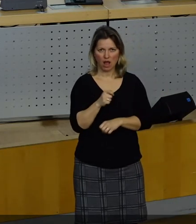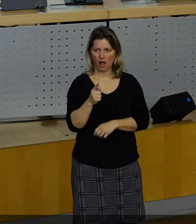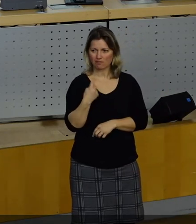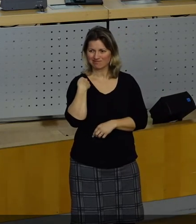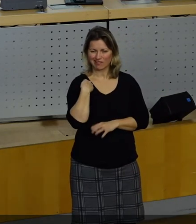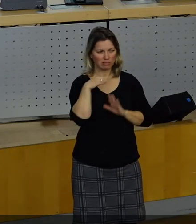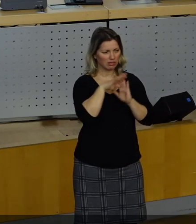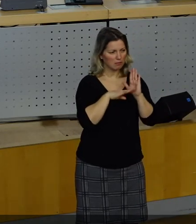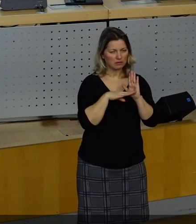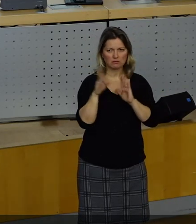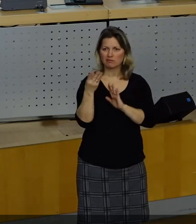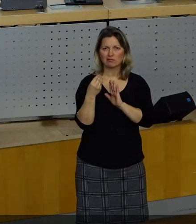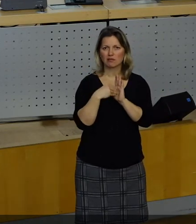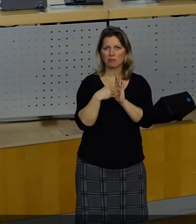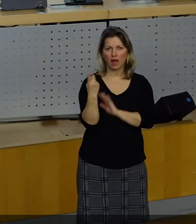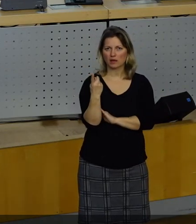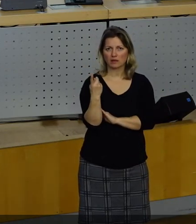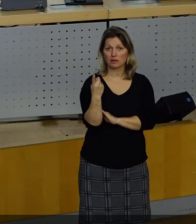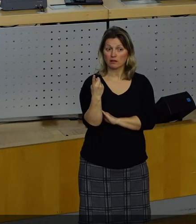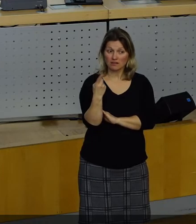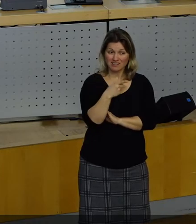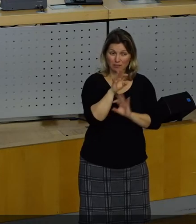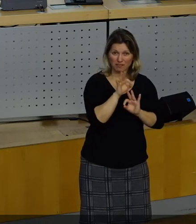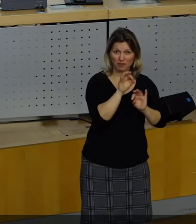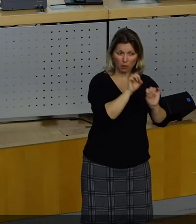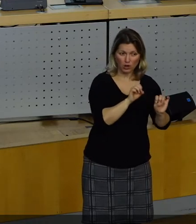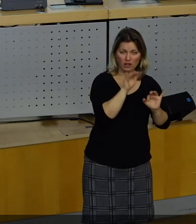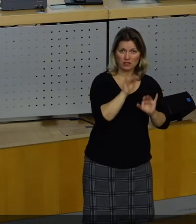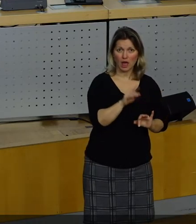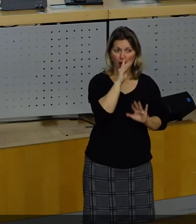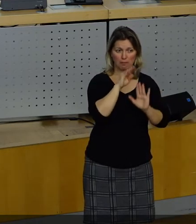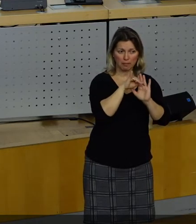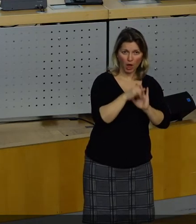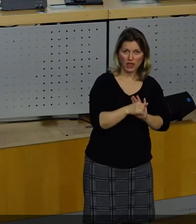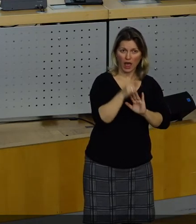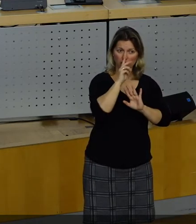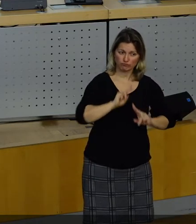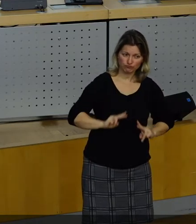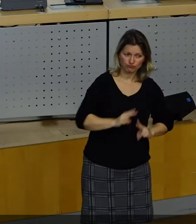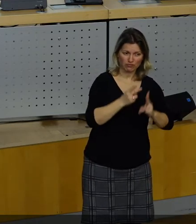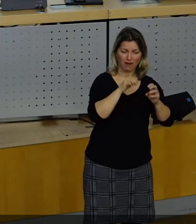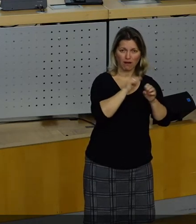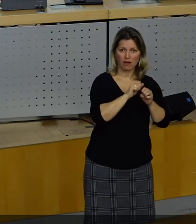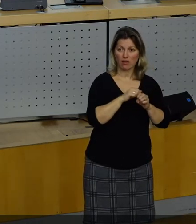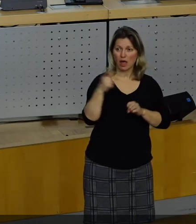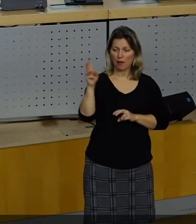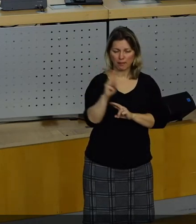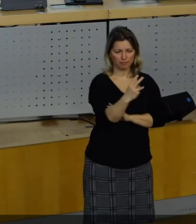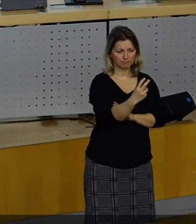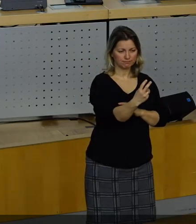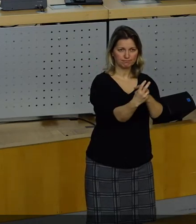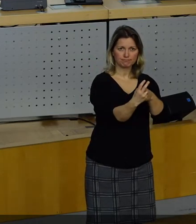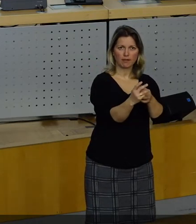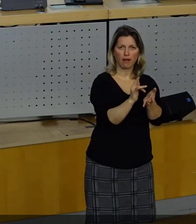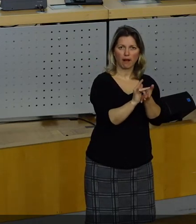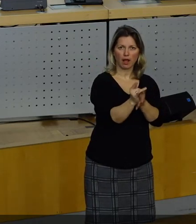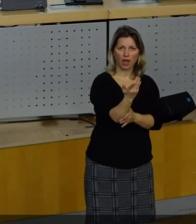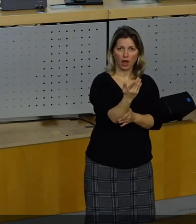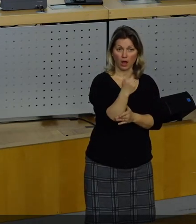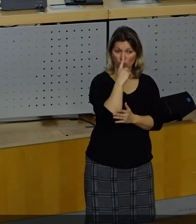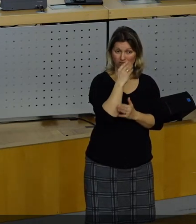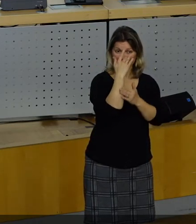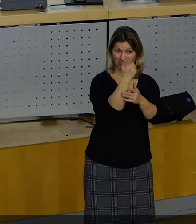vergeblich gesucht. Dort gibt es ganz konkret die Möglichkeit, Projekte voranzubringen. Bisher war ihr Sitz meistens frei. Wenn sich das in Zukunft